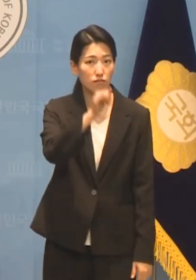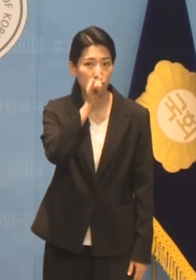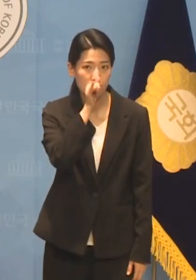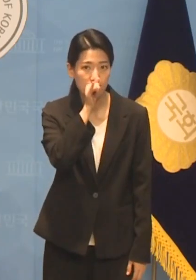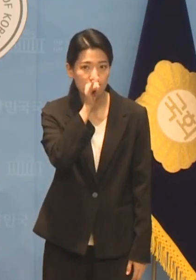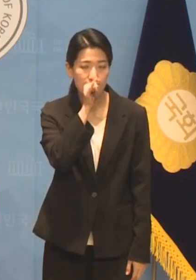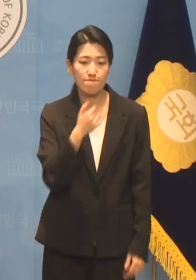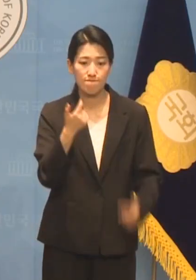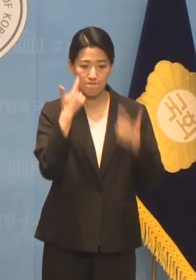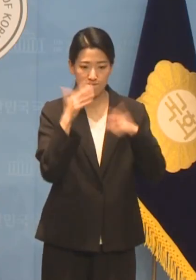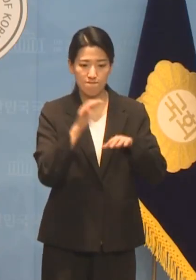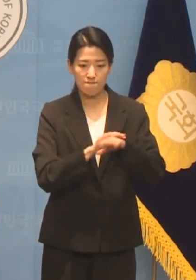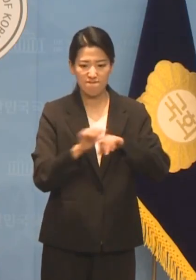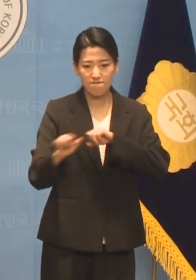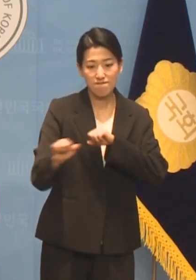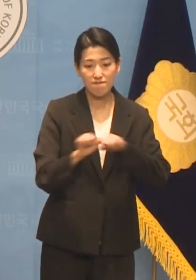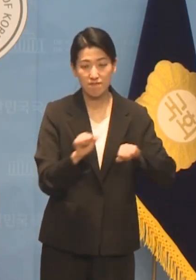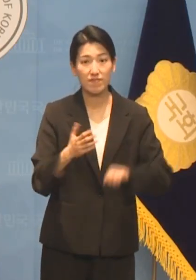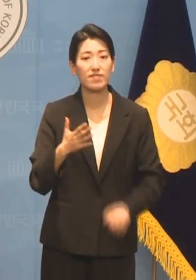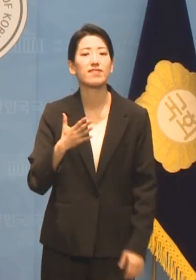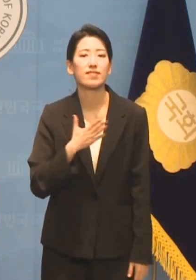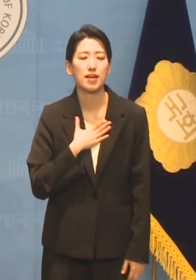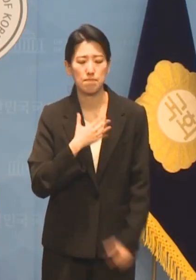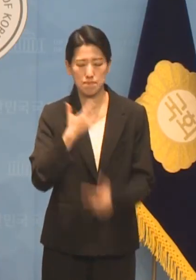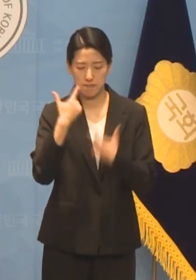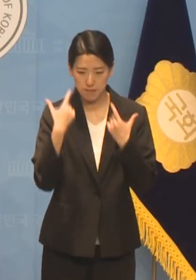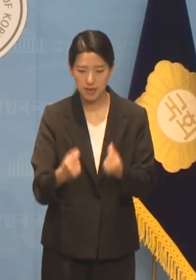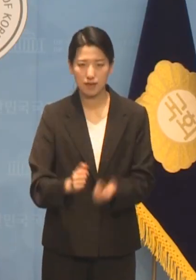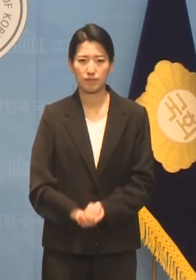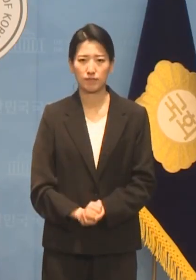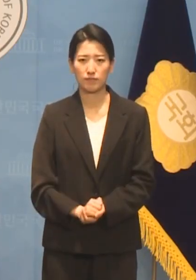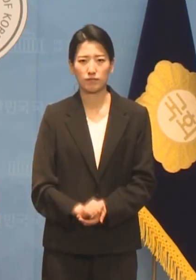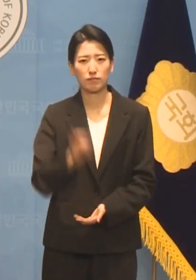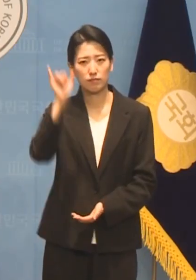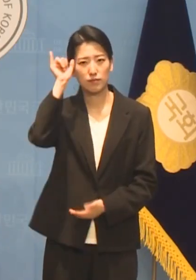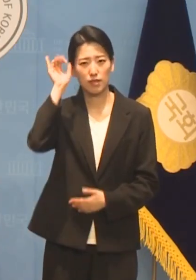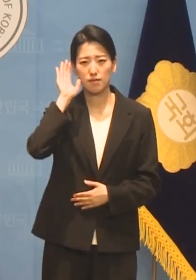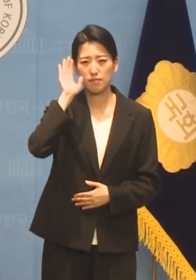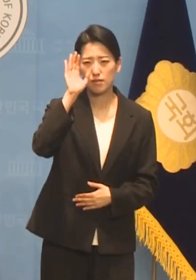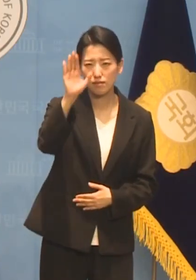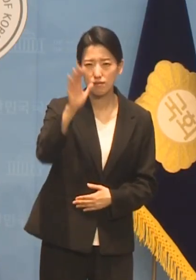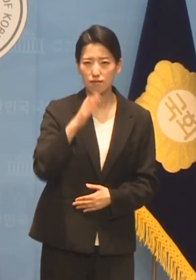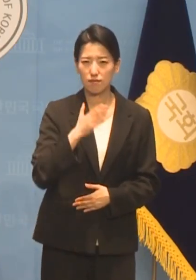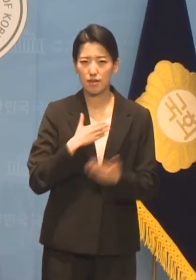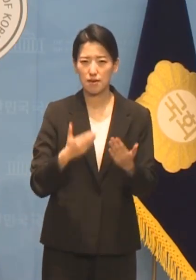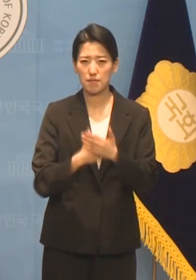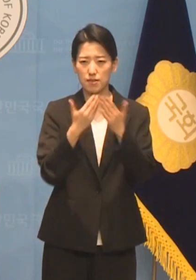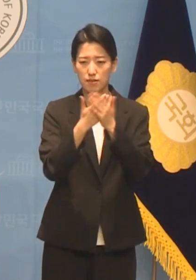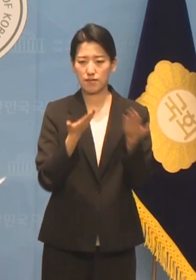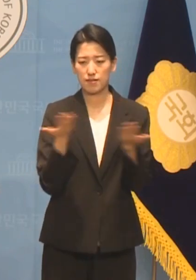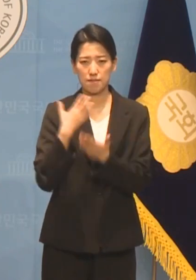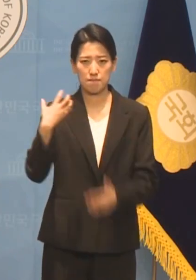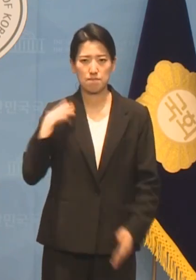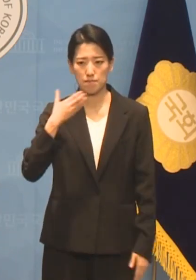실행력을 갖춘 저 나경원에게 대한민국 AI의 미래를 맡겨주십시오.